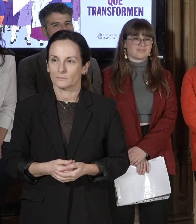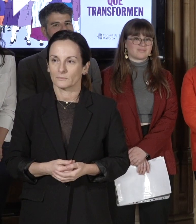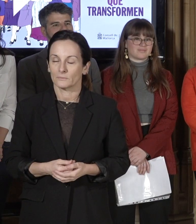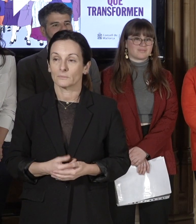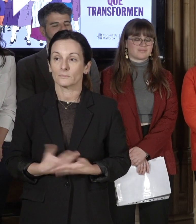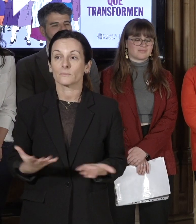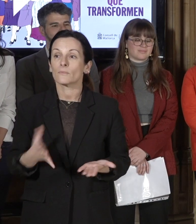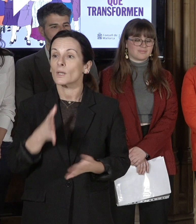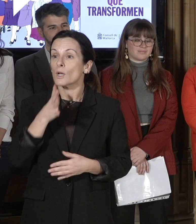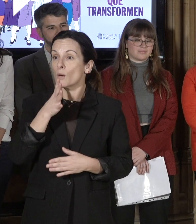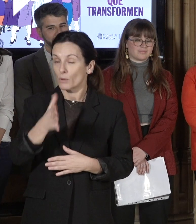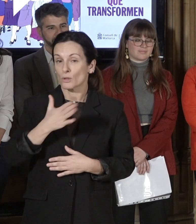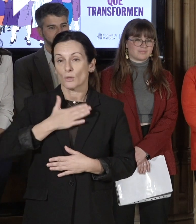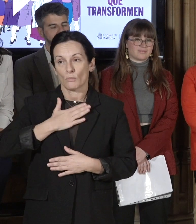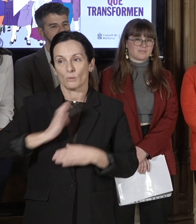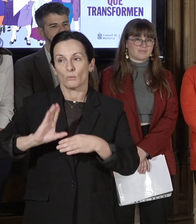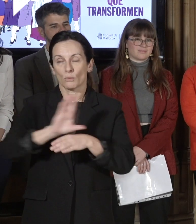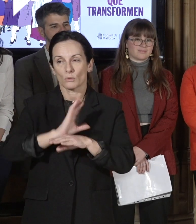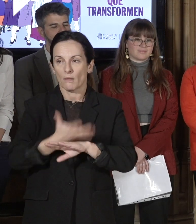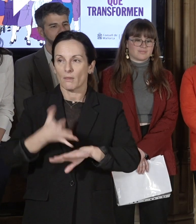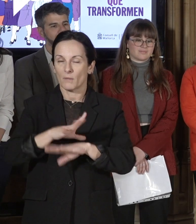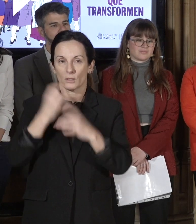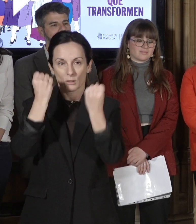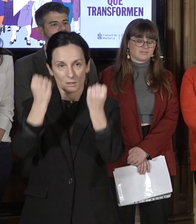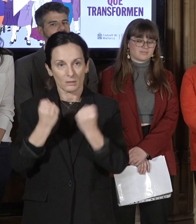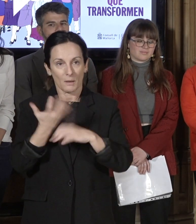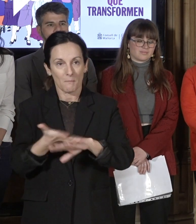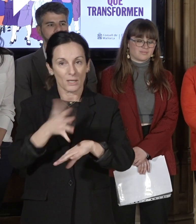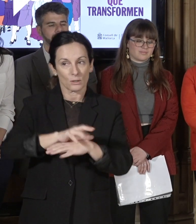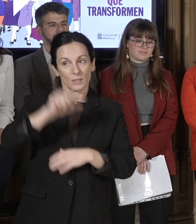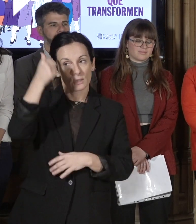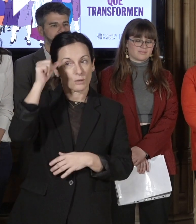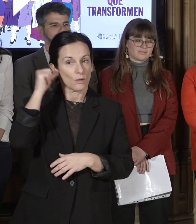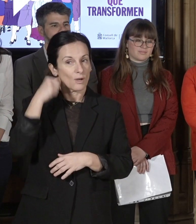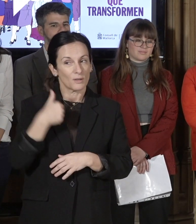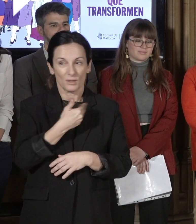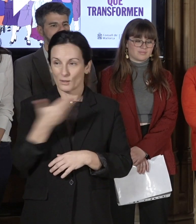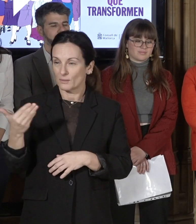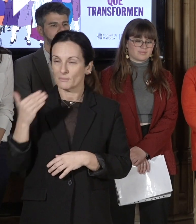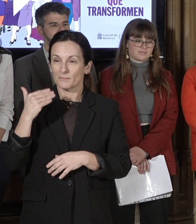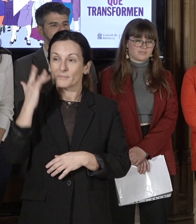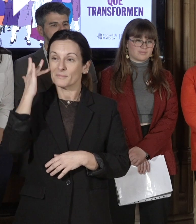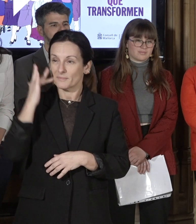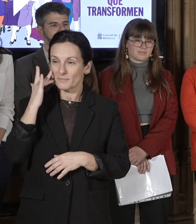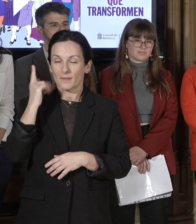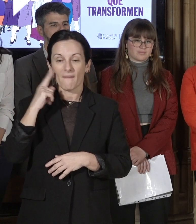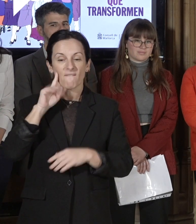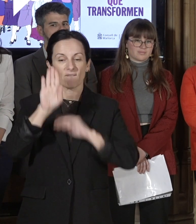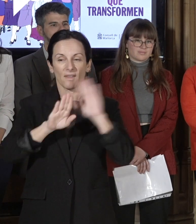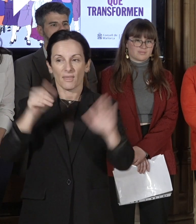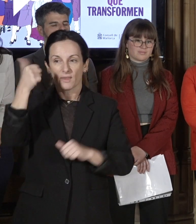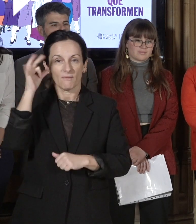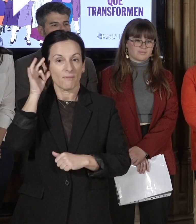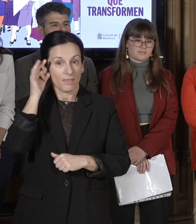Per això, com a corporació d'Esconsell, com a mallorquins i mallorquines, com a veïns i veïnes, reconeixem el lideratge i la tasca de